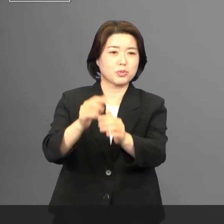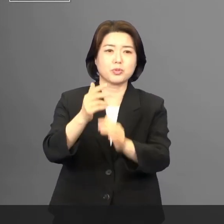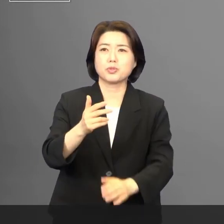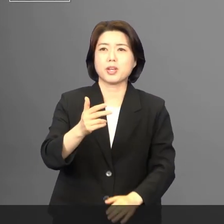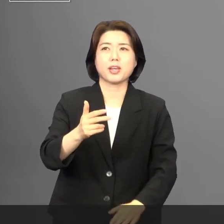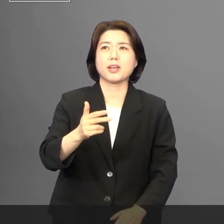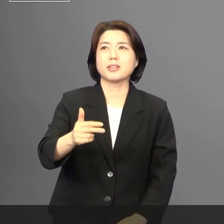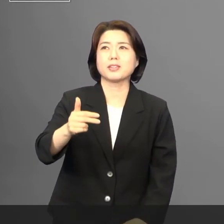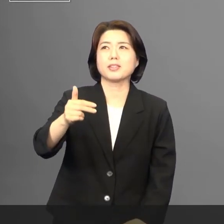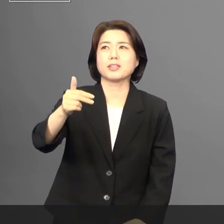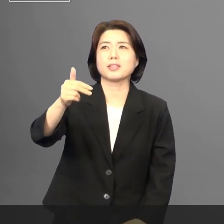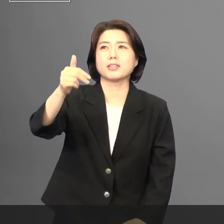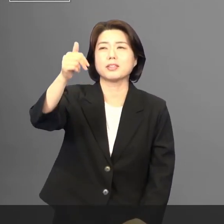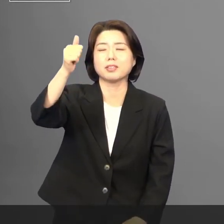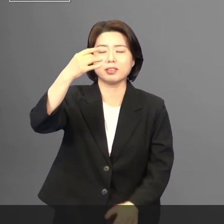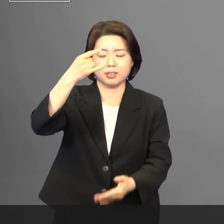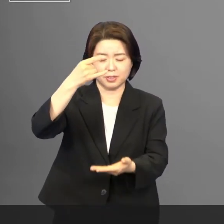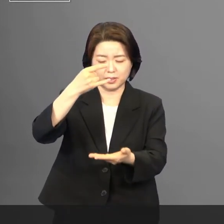구주의